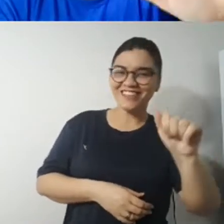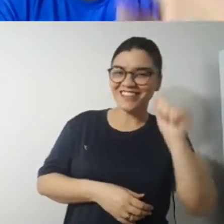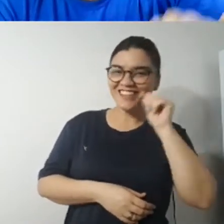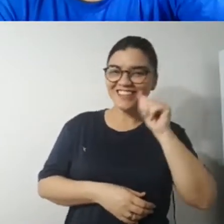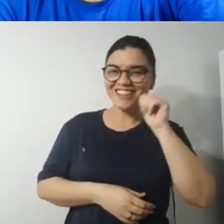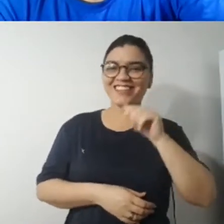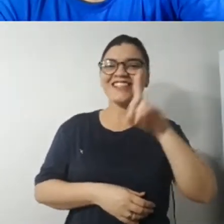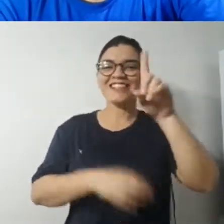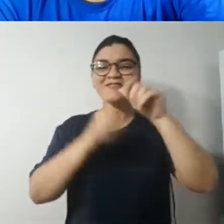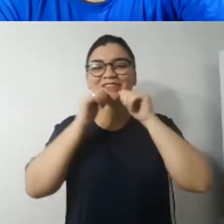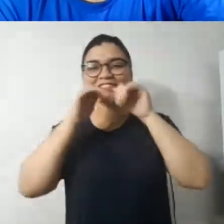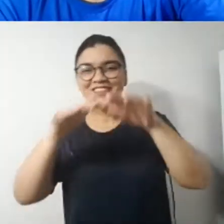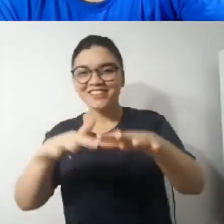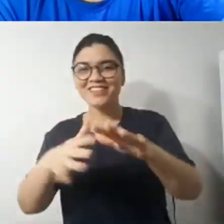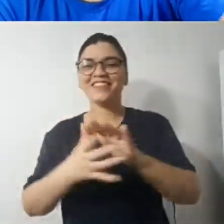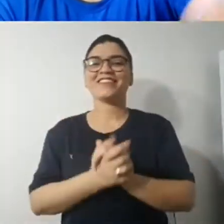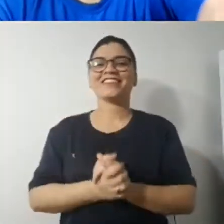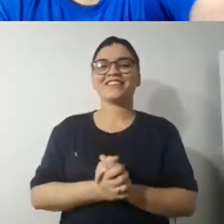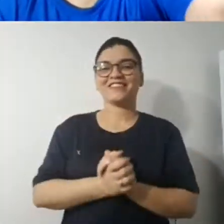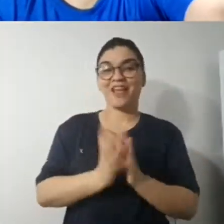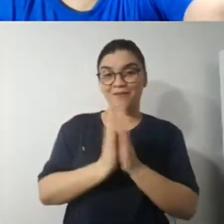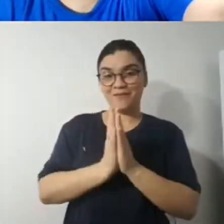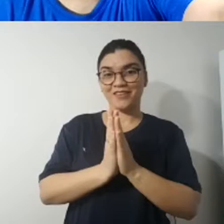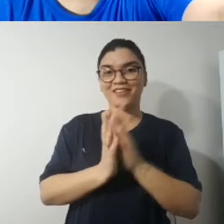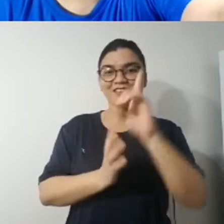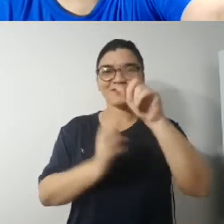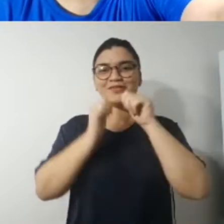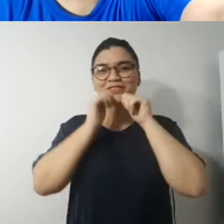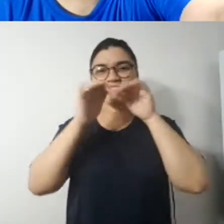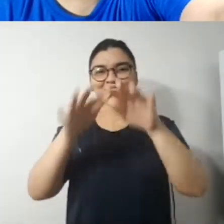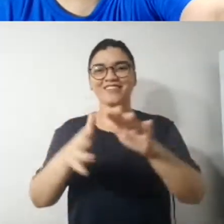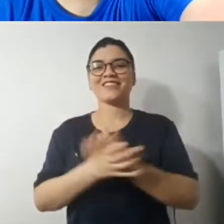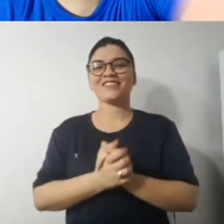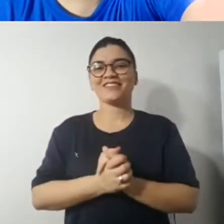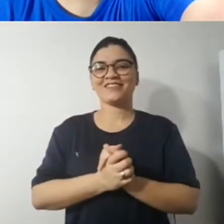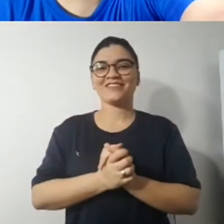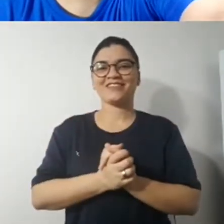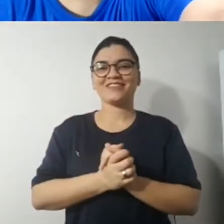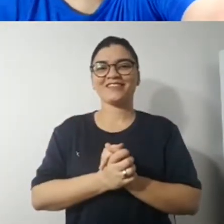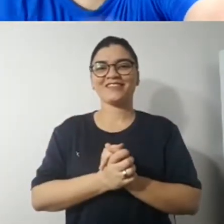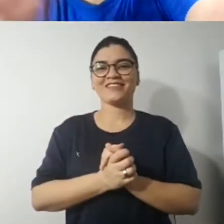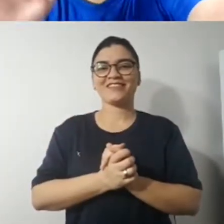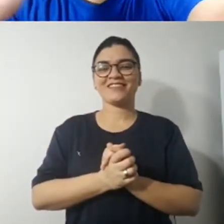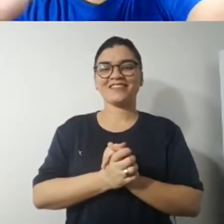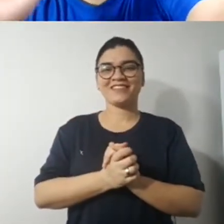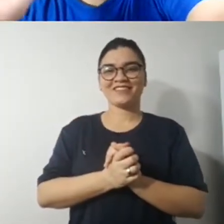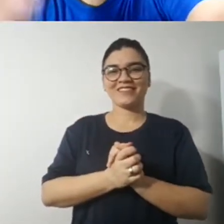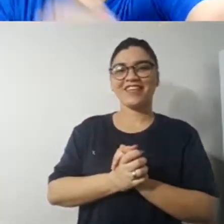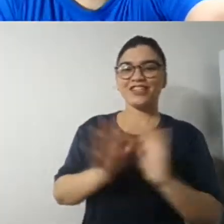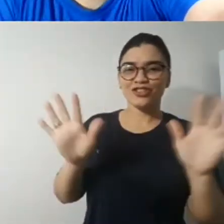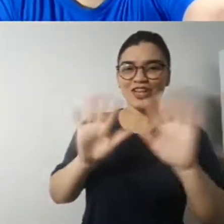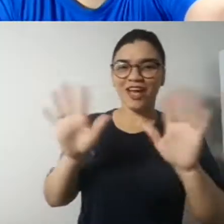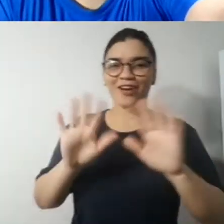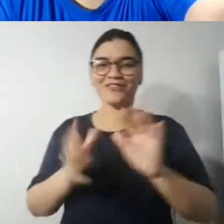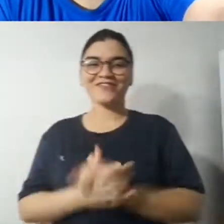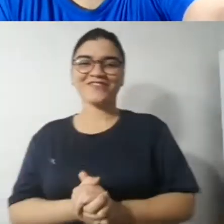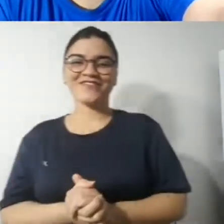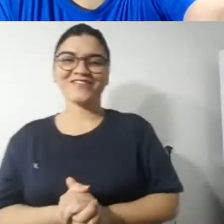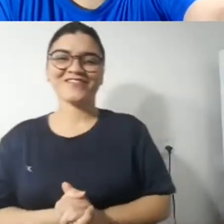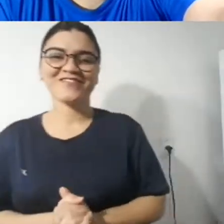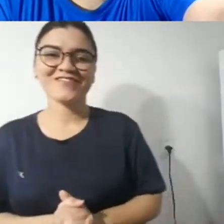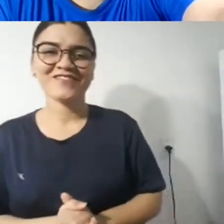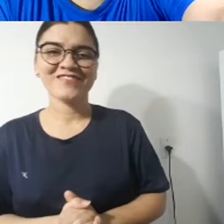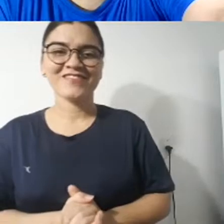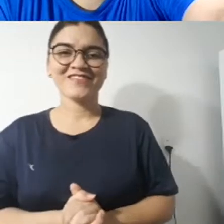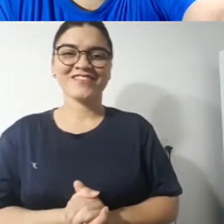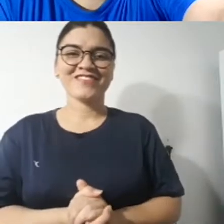Amém. Deus abençoe, viu, gente? Até mais. Com graça de Deus. Tchau, Jailma. Tchau. Manda uma roxa